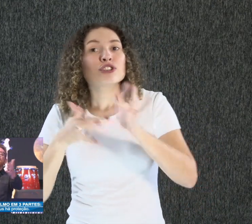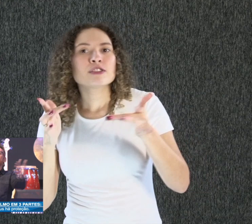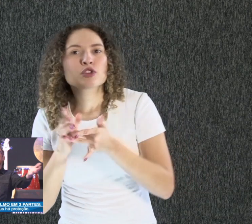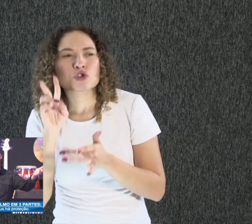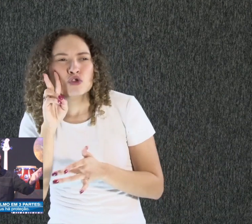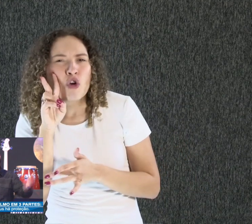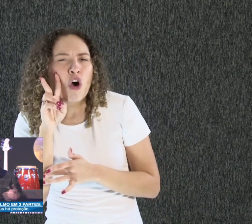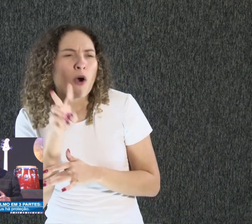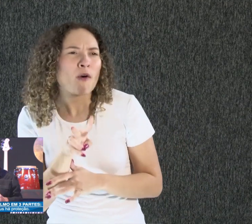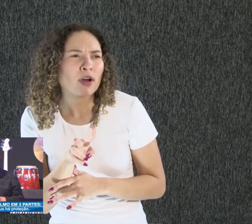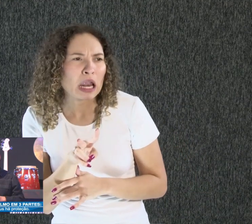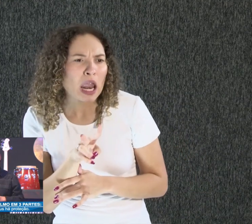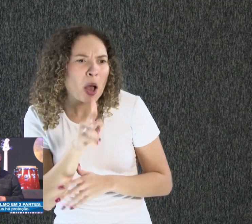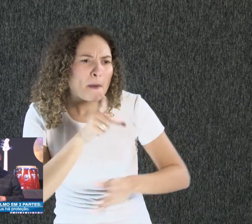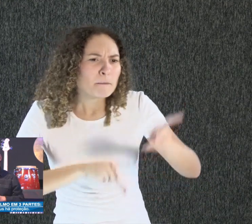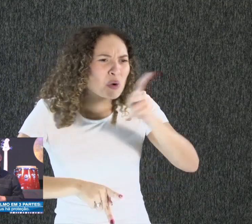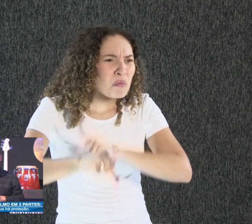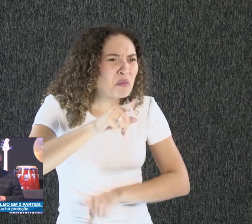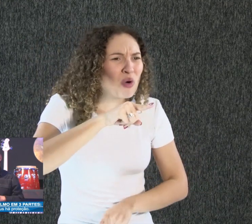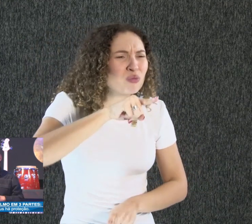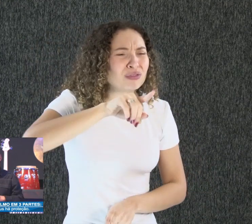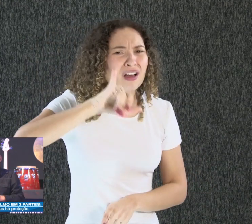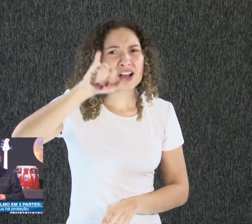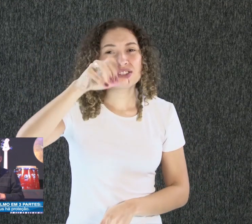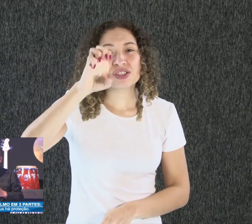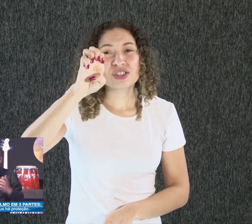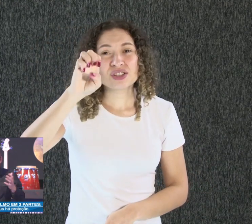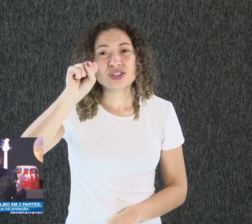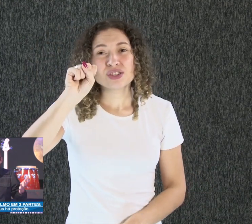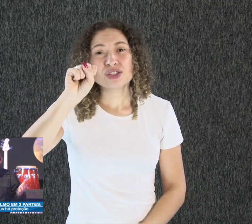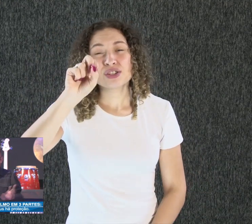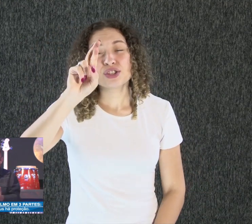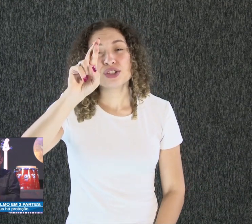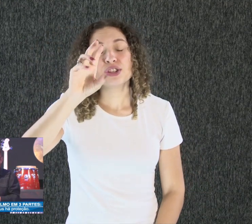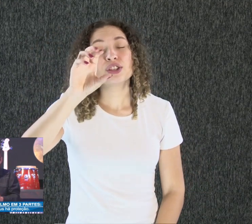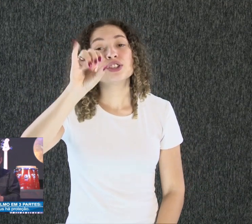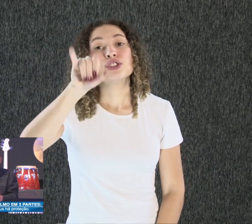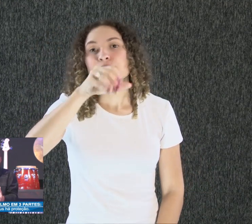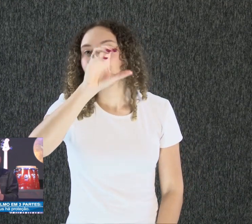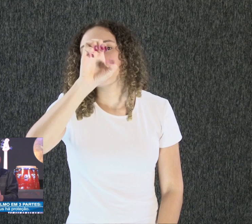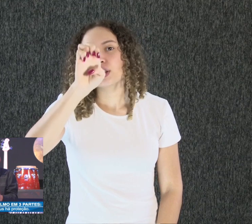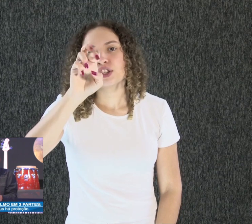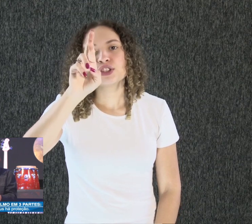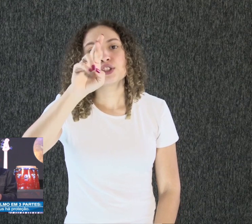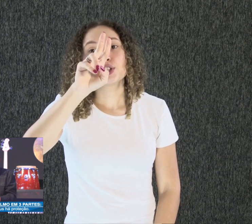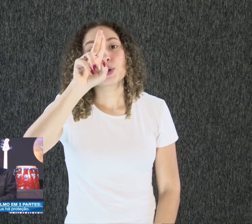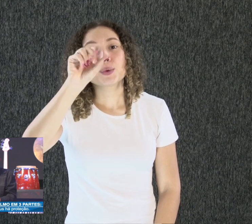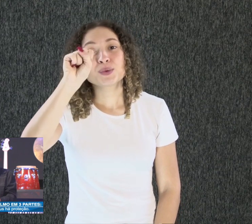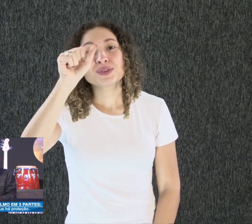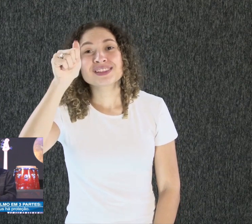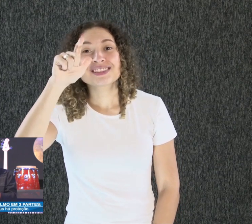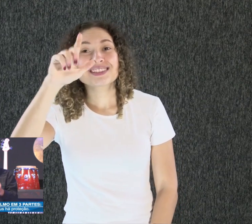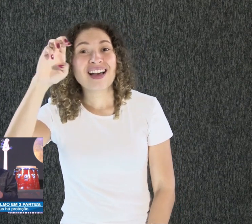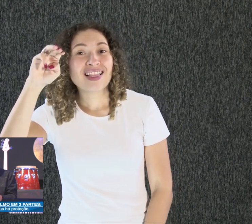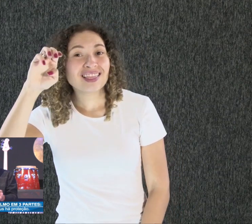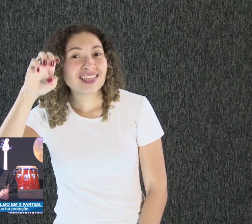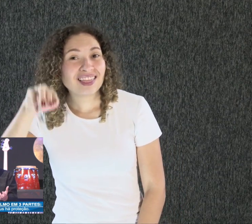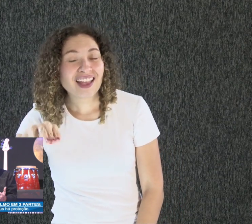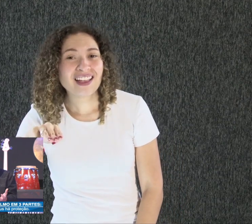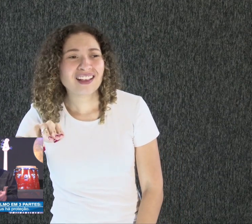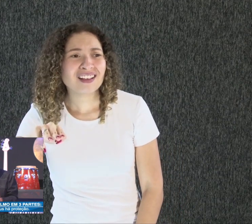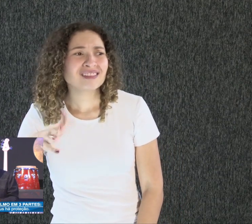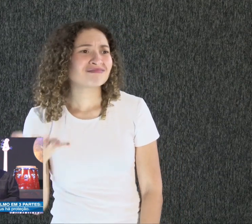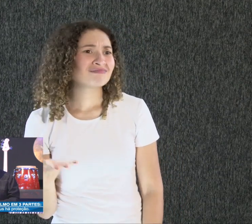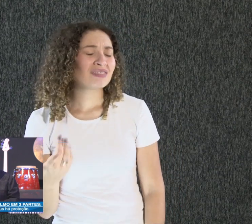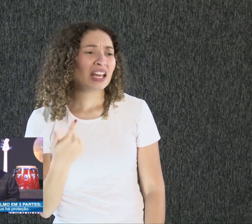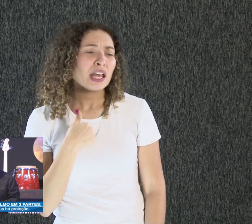E Jesus chora. E Jesus diz assim, Jerusalém, como eu queria juntar, como uma galinha junta os seus pintinhos debaixo